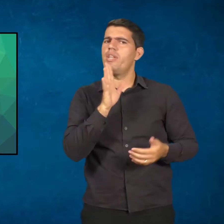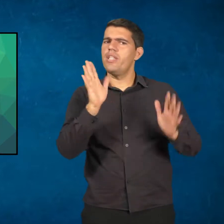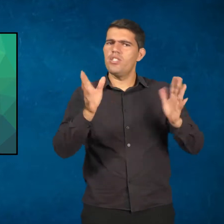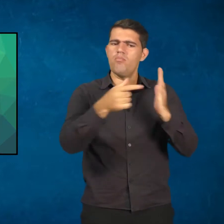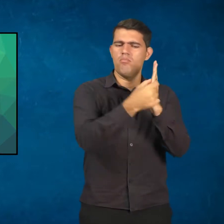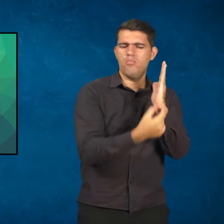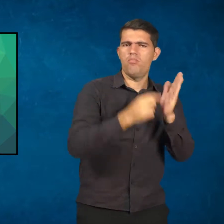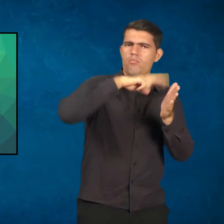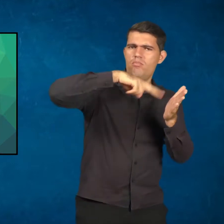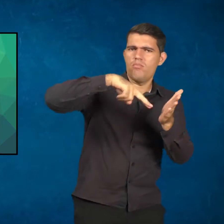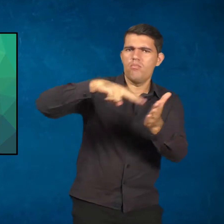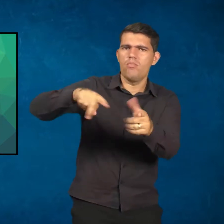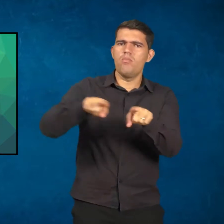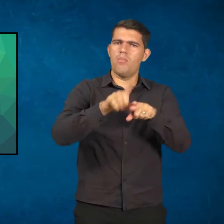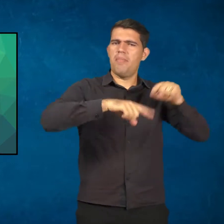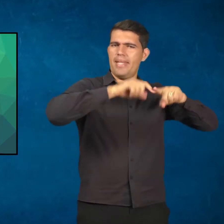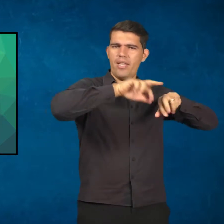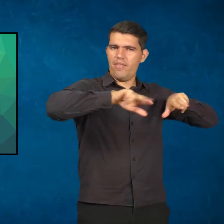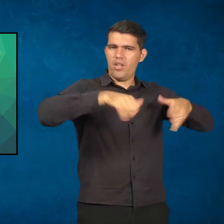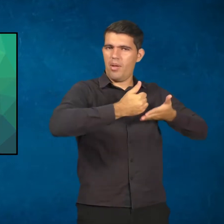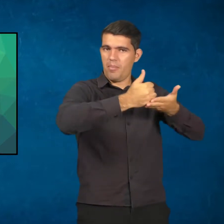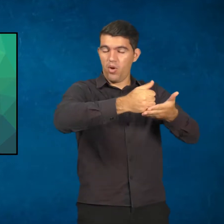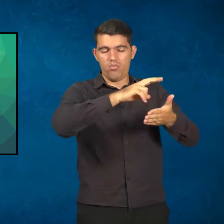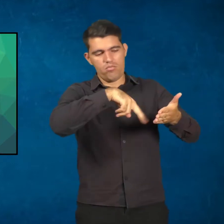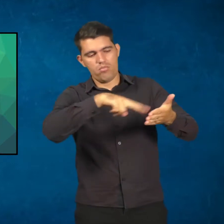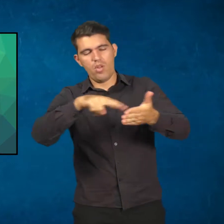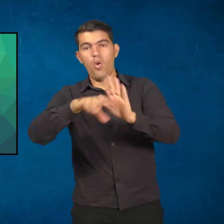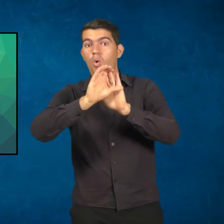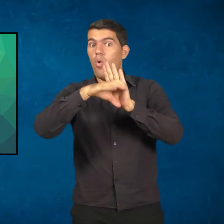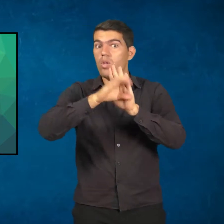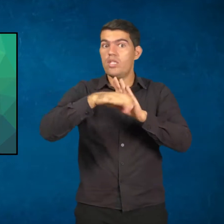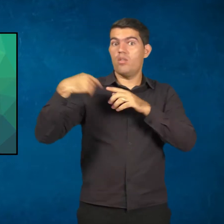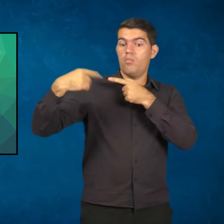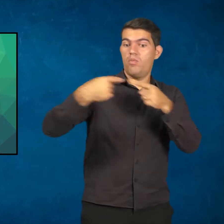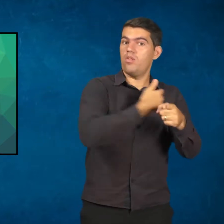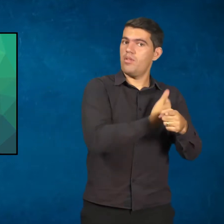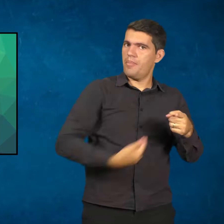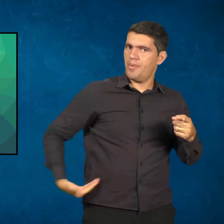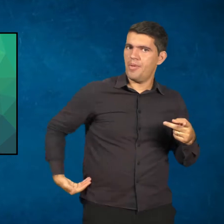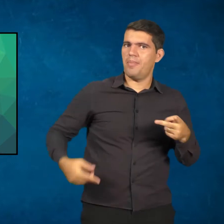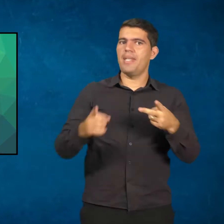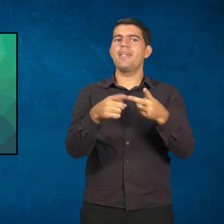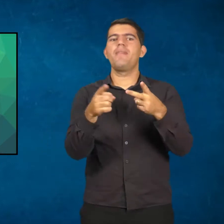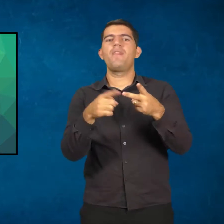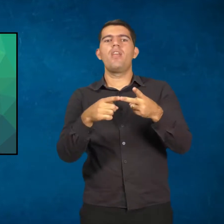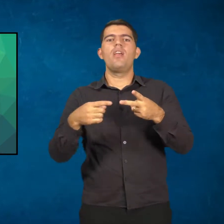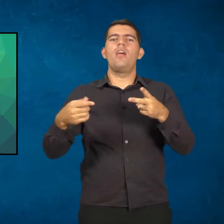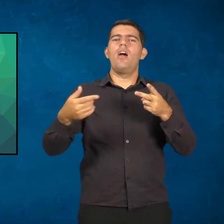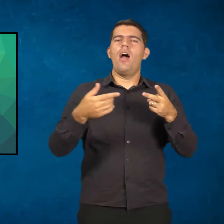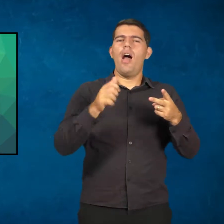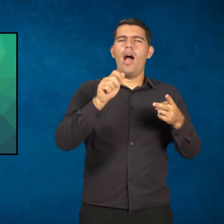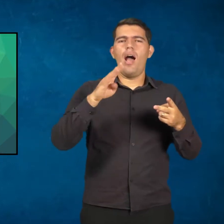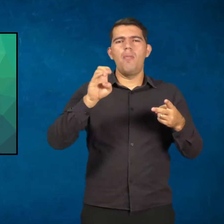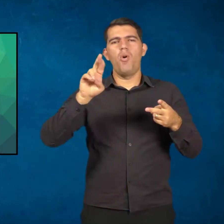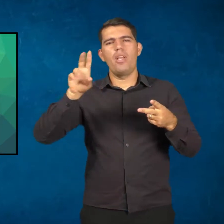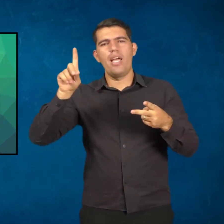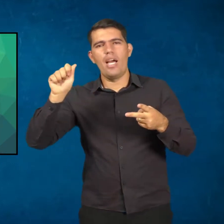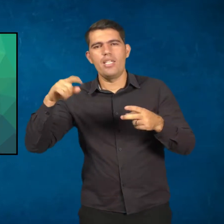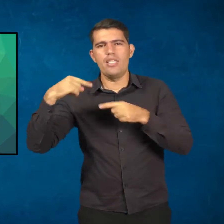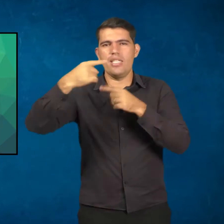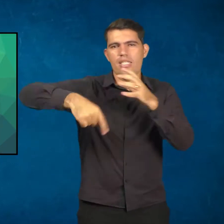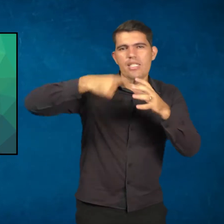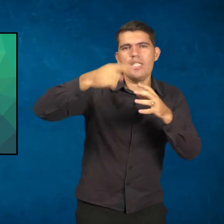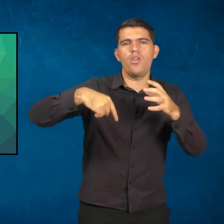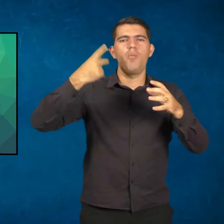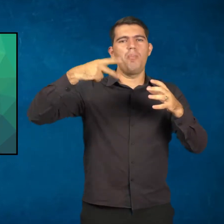leituras da apostila e dos materiais de apoio, o conceito de políticas públicas, a abordagem do ciclo de políticas, as